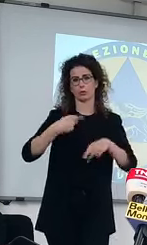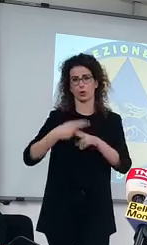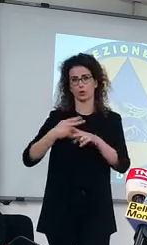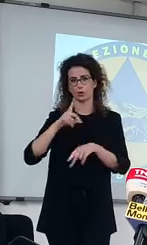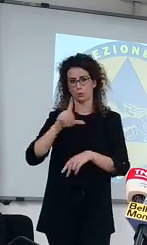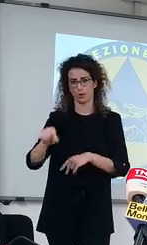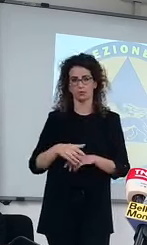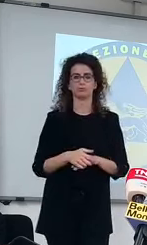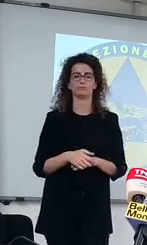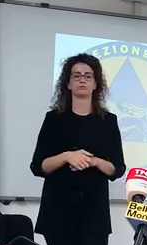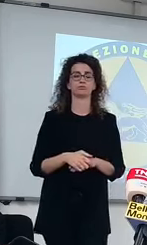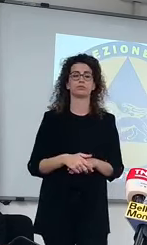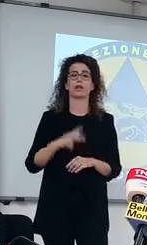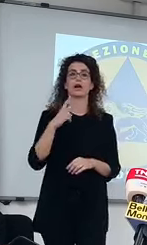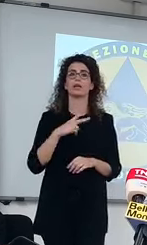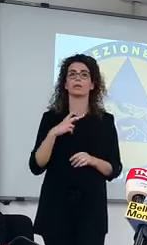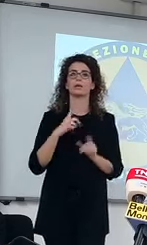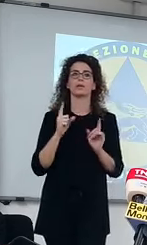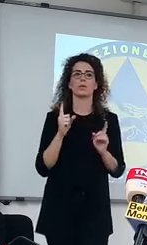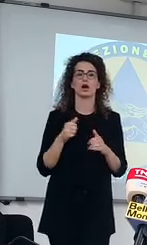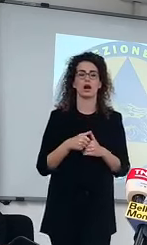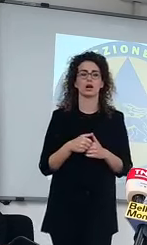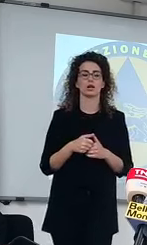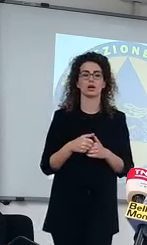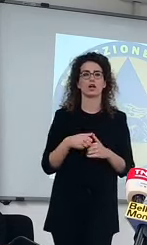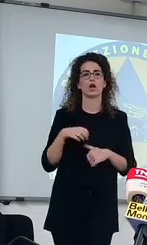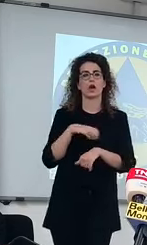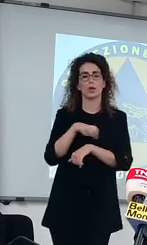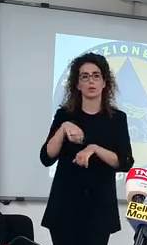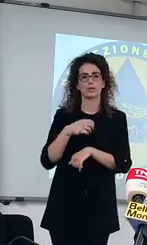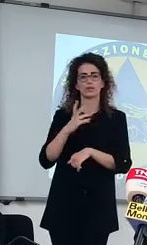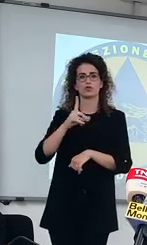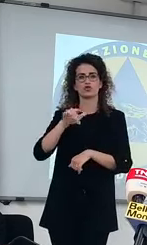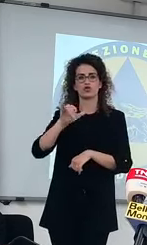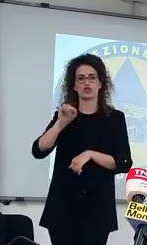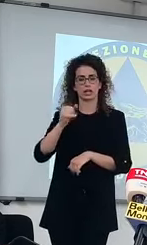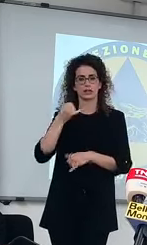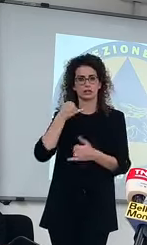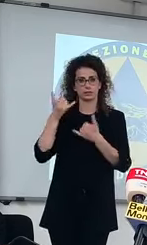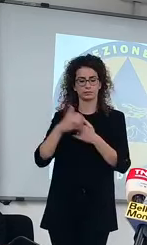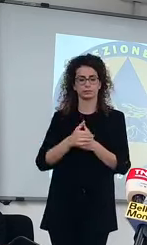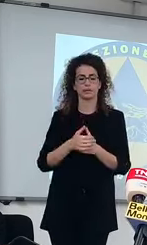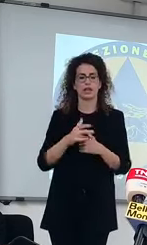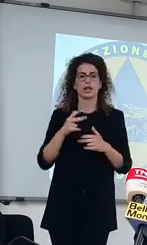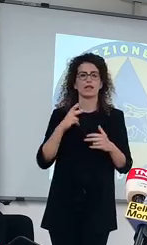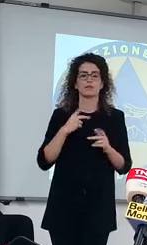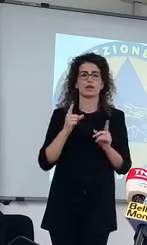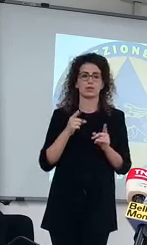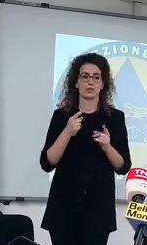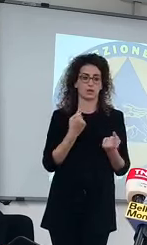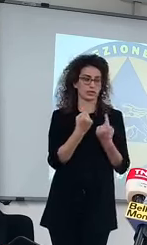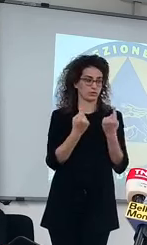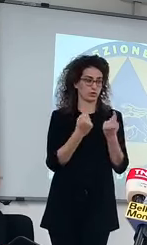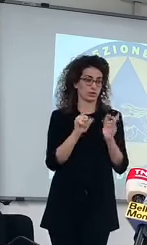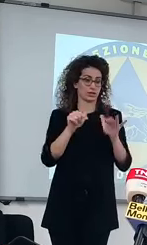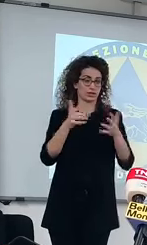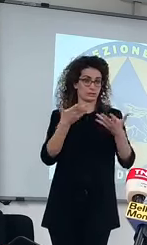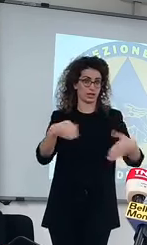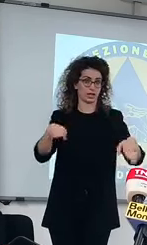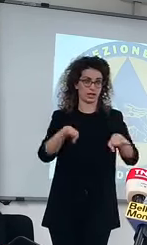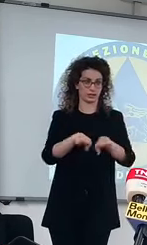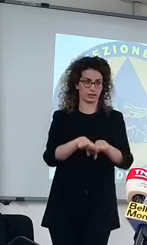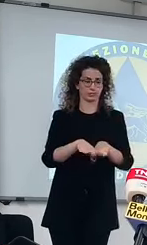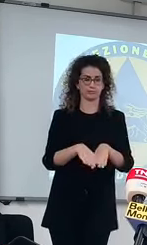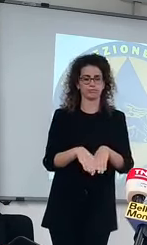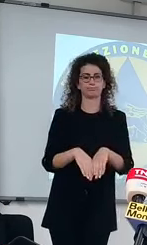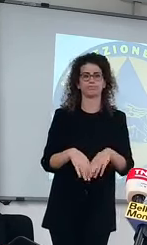che spero, ne ho parlato anche con il Ministro Giorgetti, che questa partita forse in settimana si chiude.